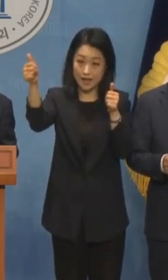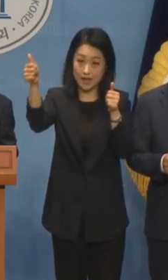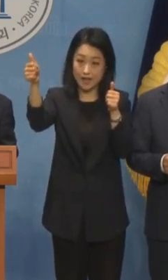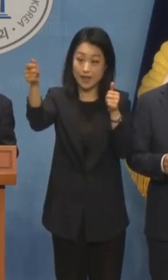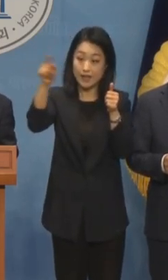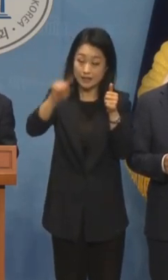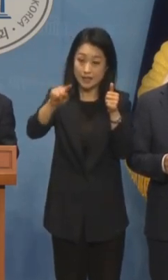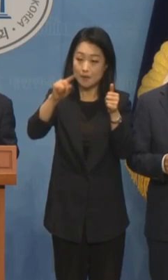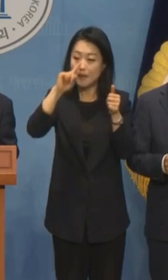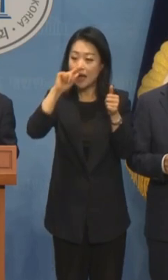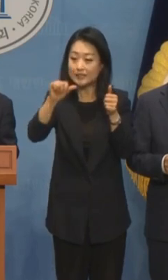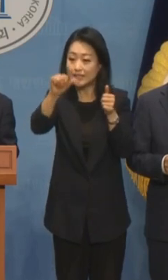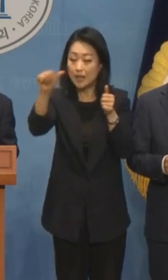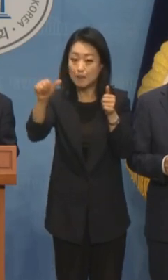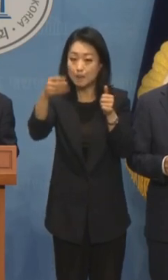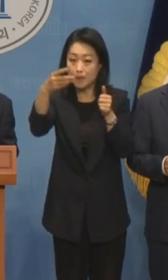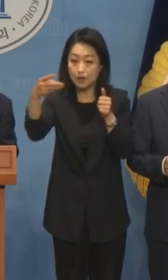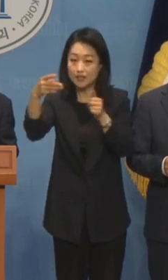안부수가 함께